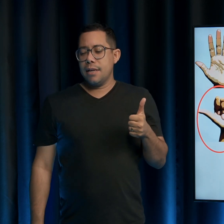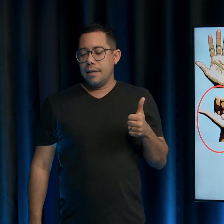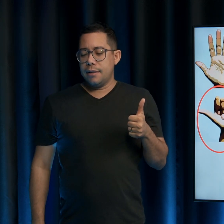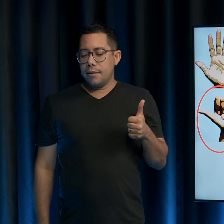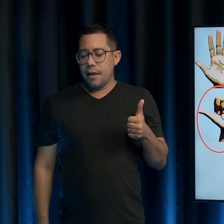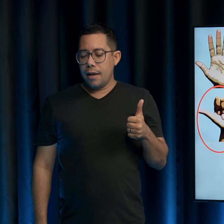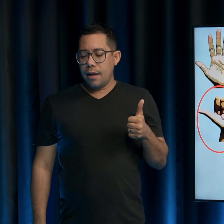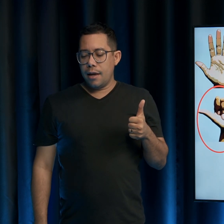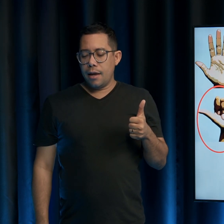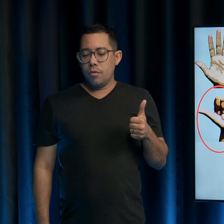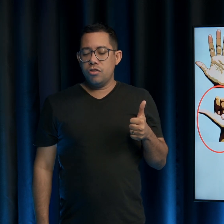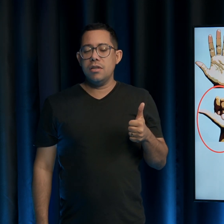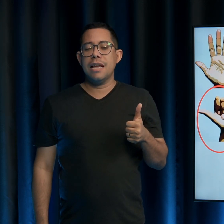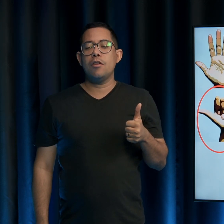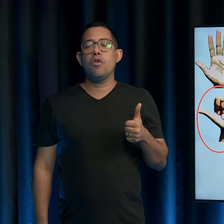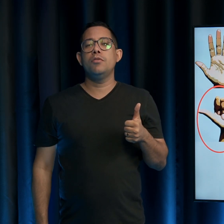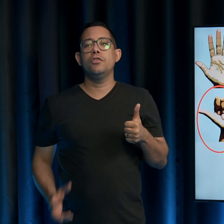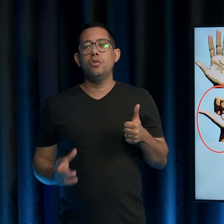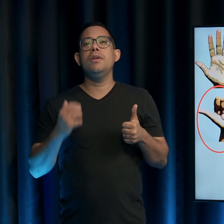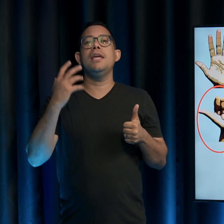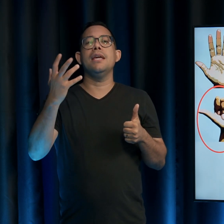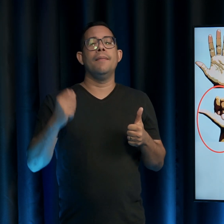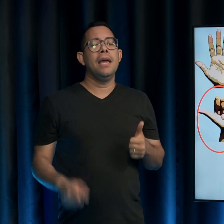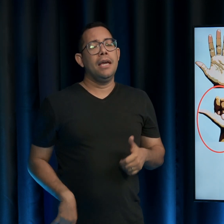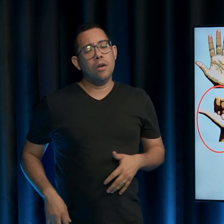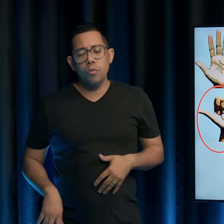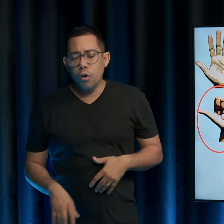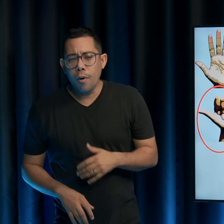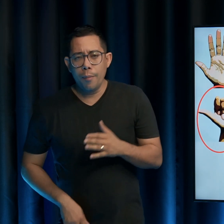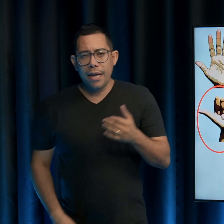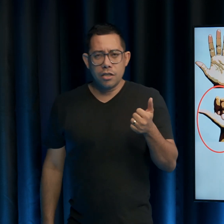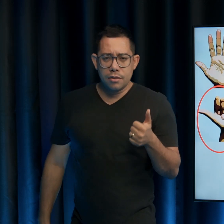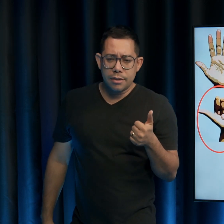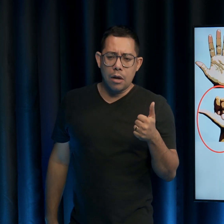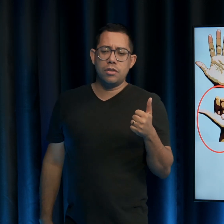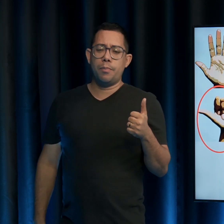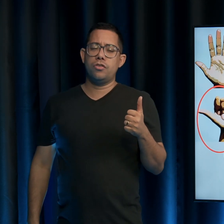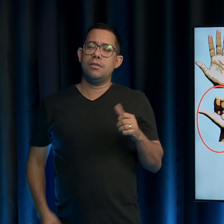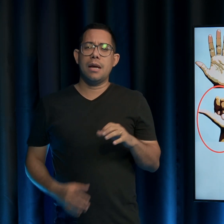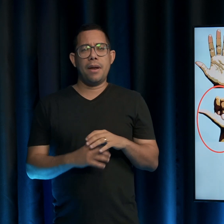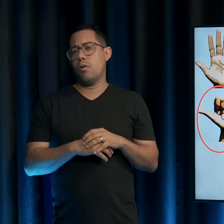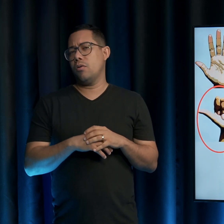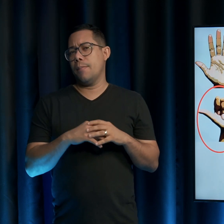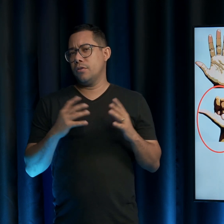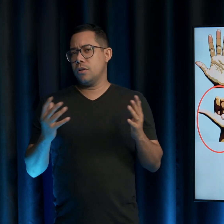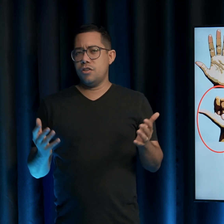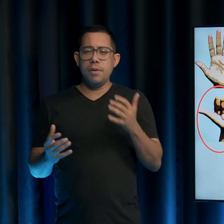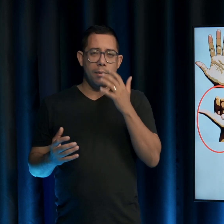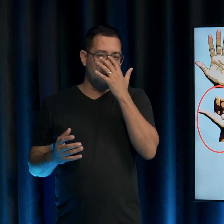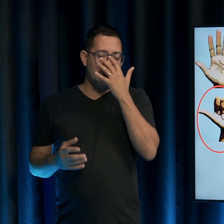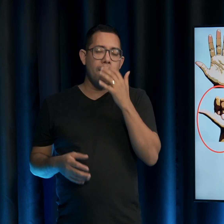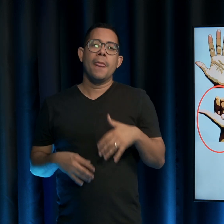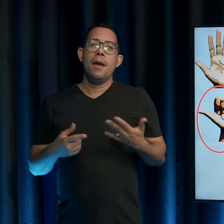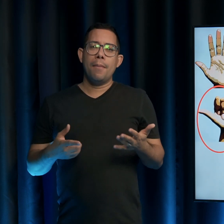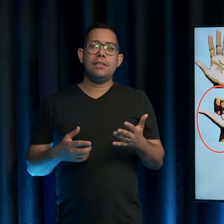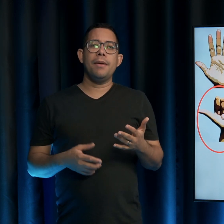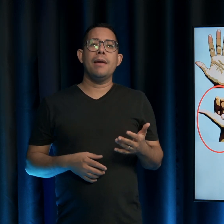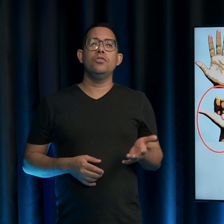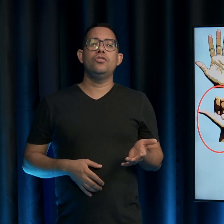tem até utilizado como se fosse um guia. Então, normalmente, esse sinal você pode utilizar para qualquer personagem bíblico, tá? Mas também é muito utilizado